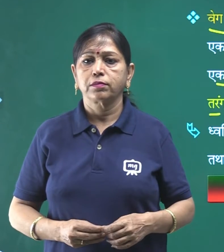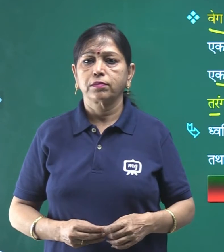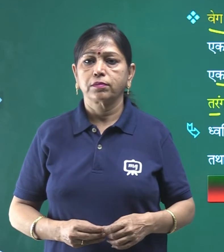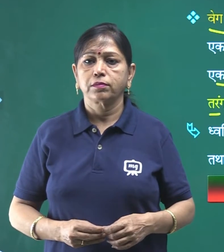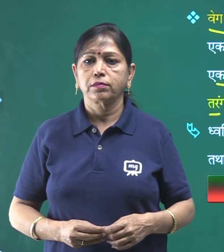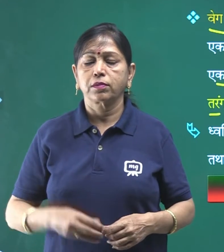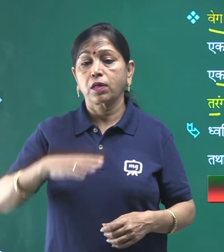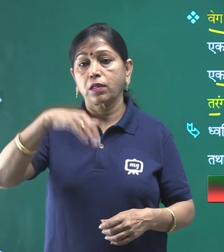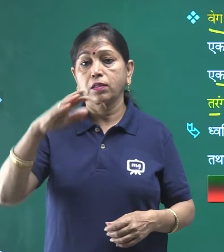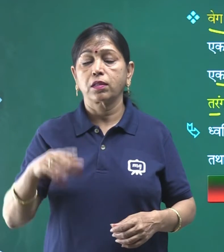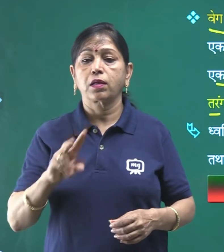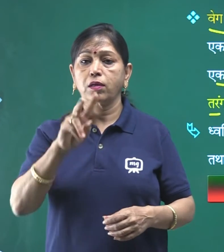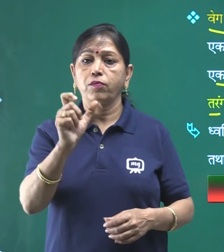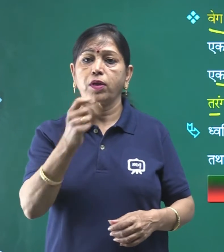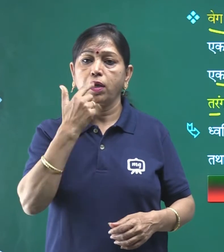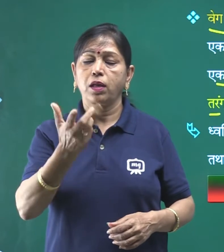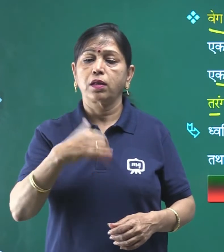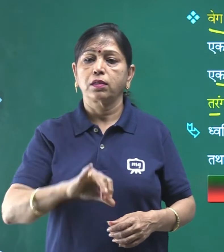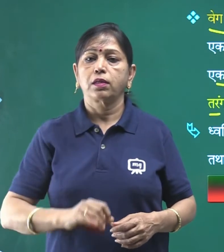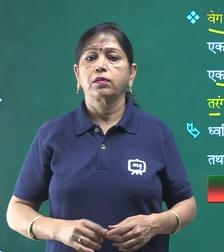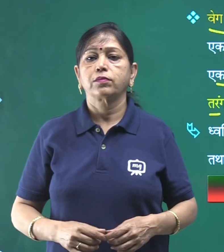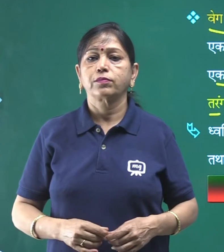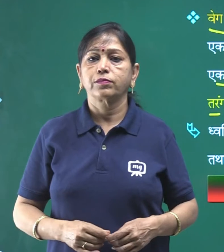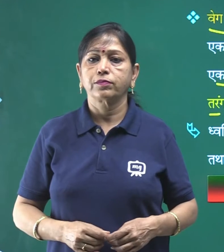तरंग वेग कहलाती है।